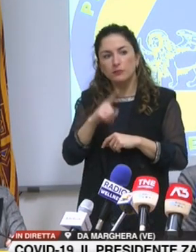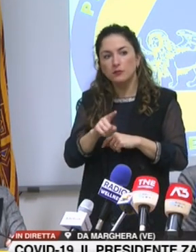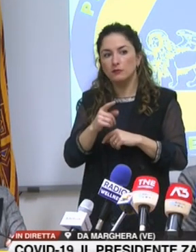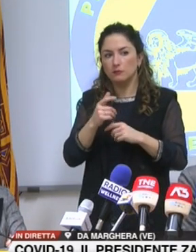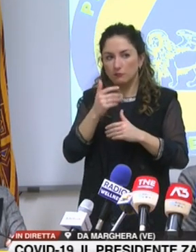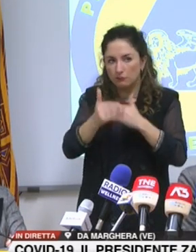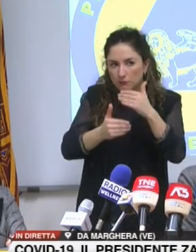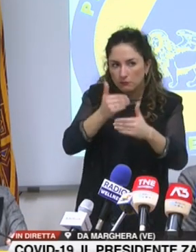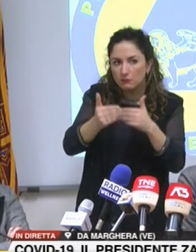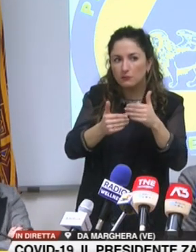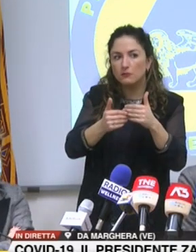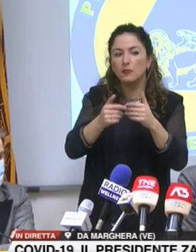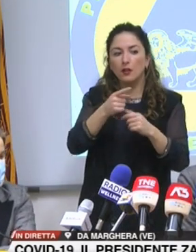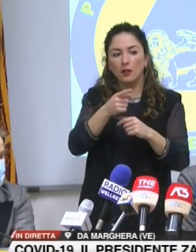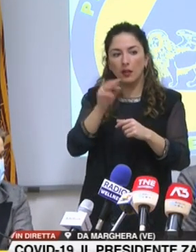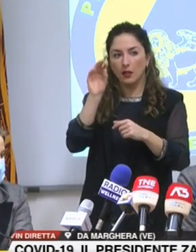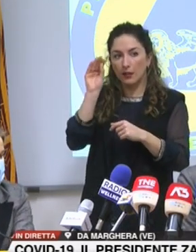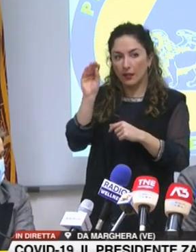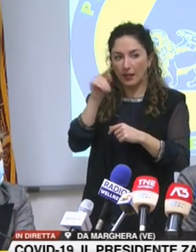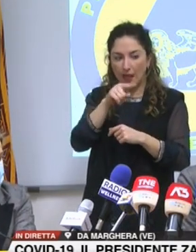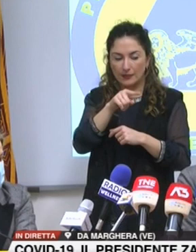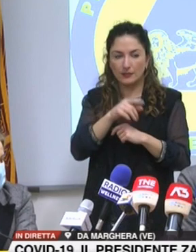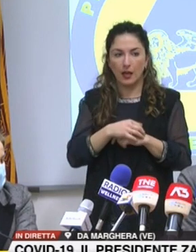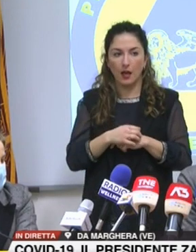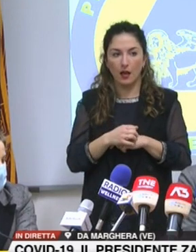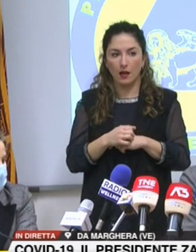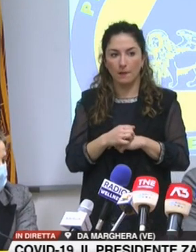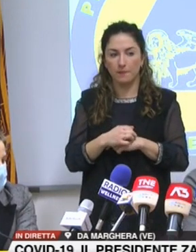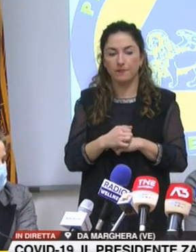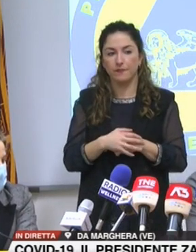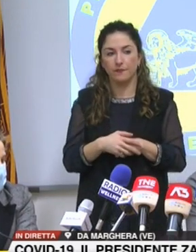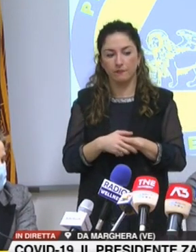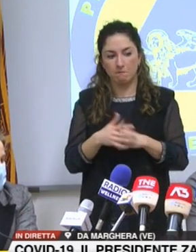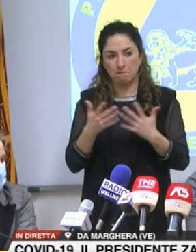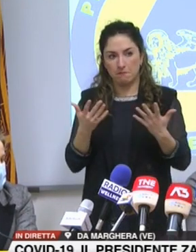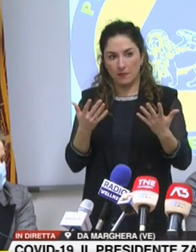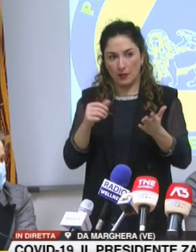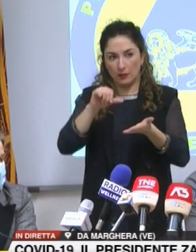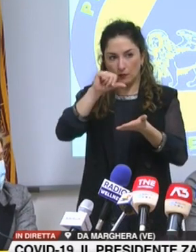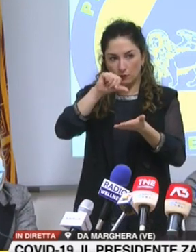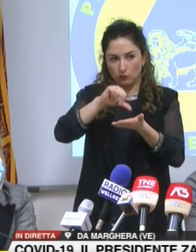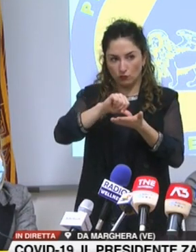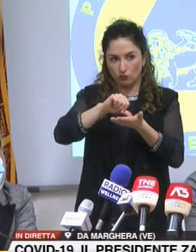se è passata la sua richiesta, Presidente, di cercare